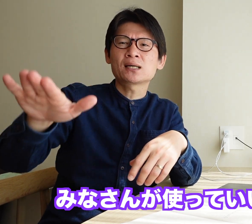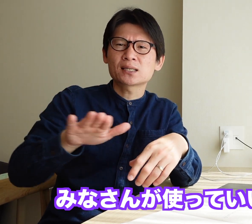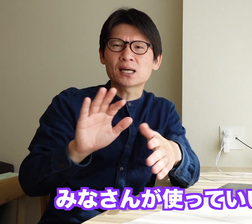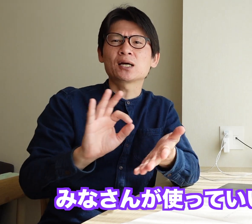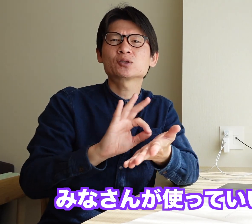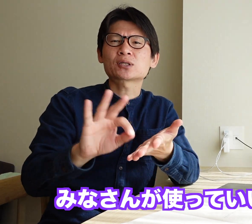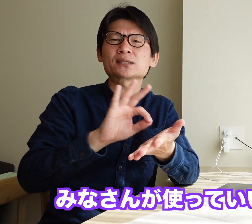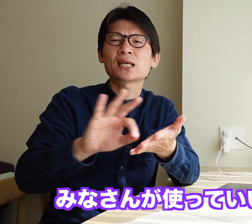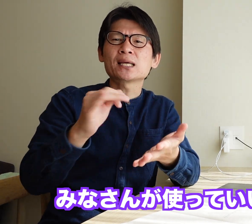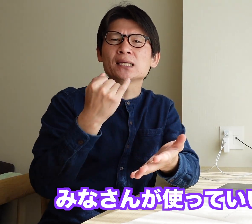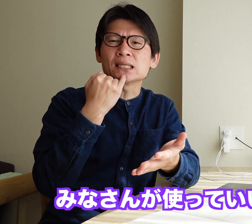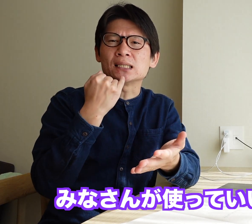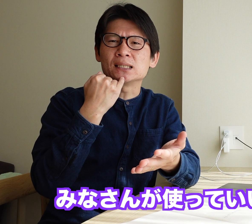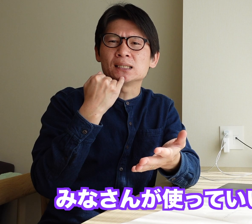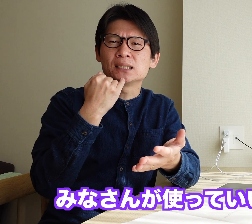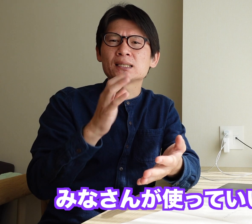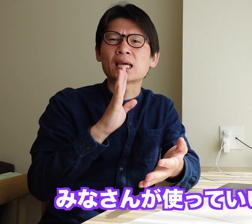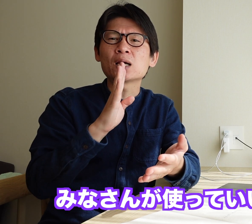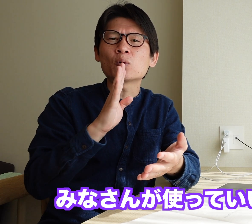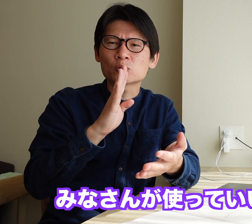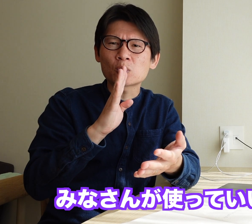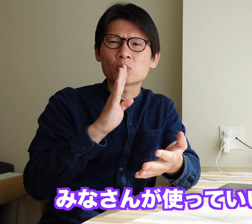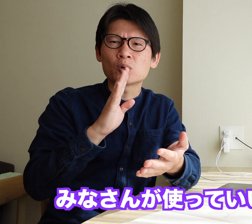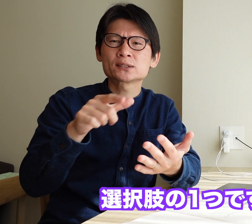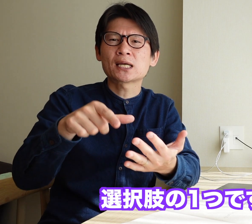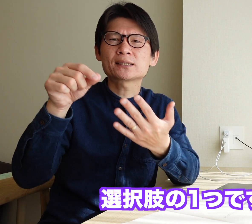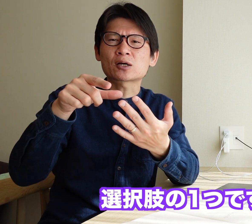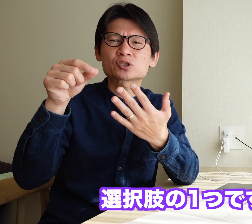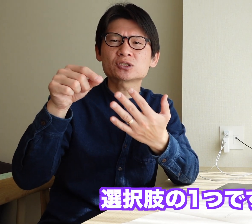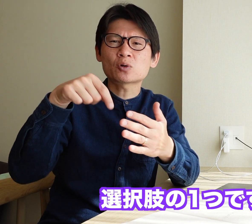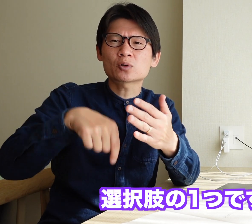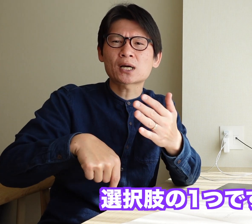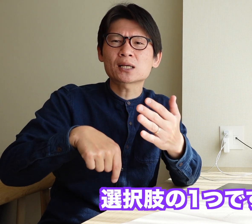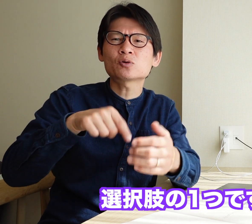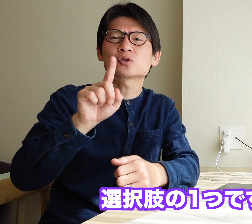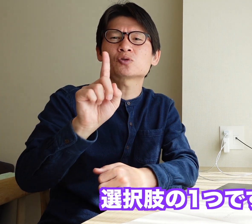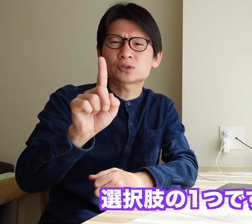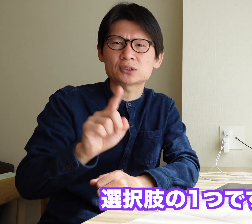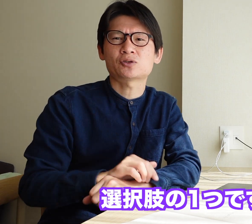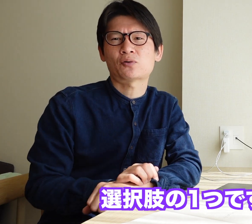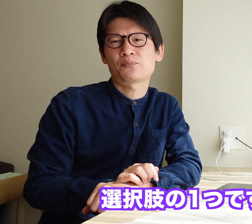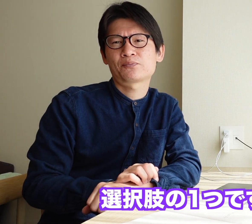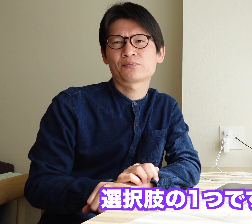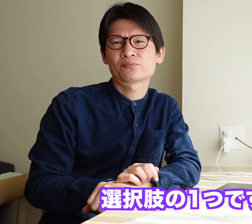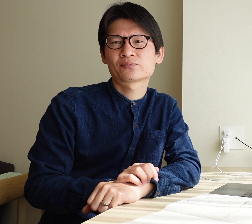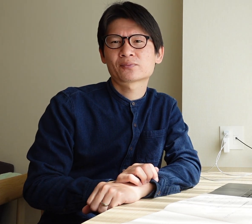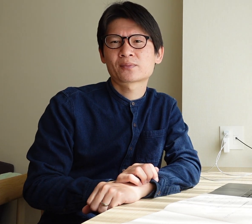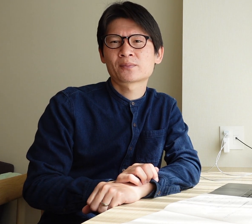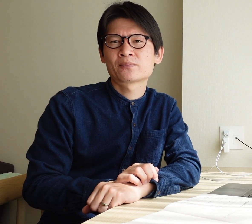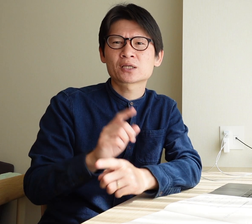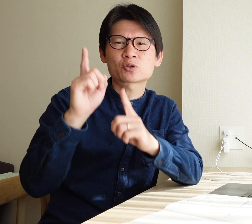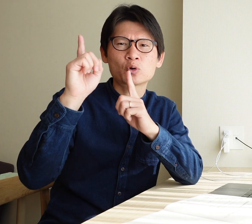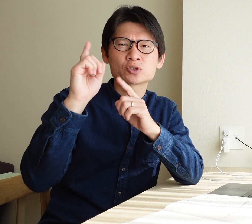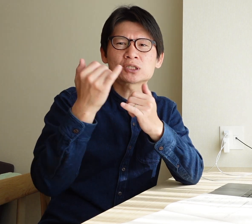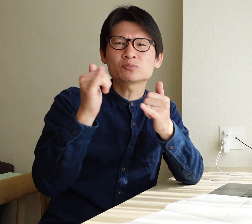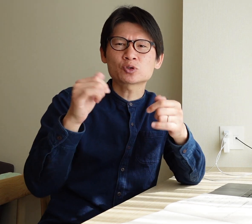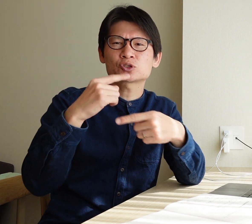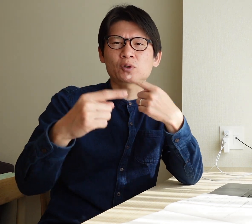が使っていい言語の選択肢のお腹の一つですよ。聞こえる人たちも手話使